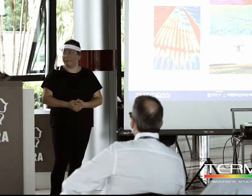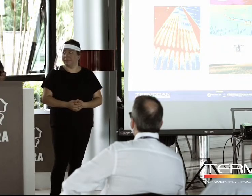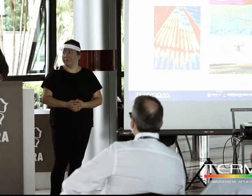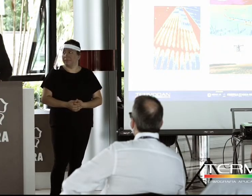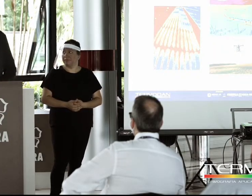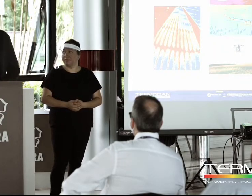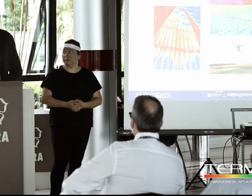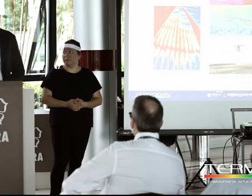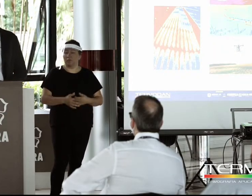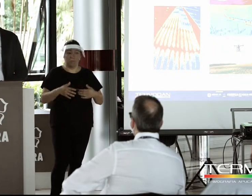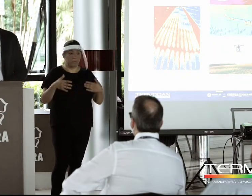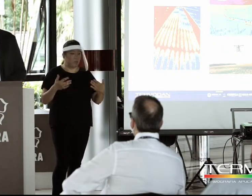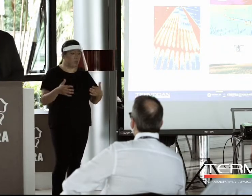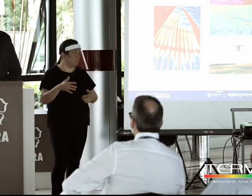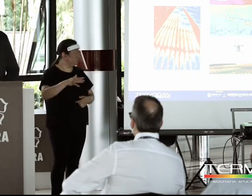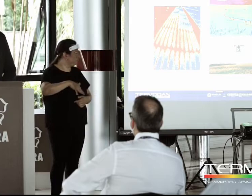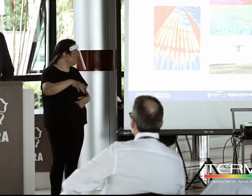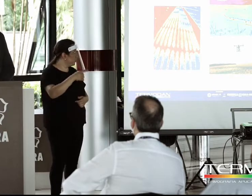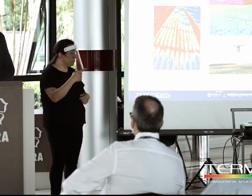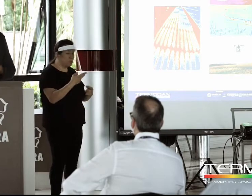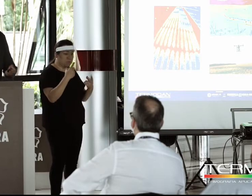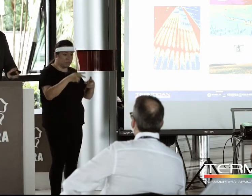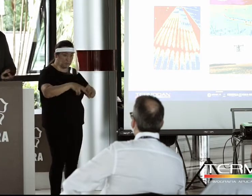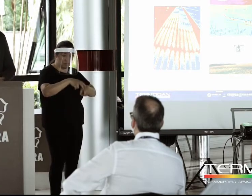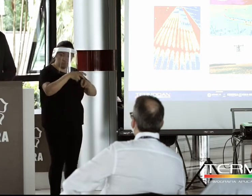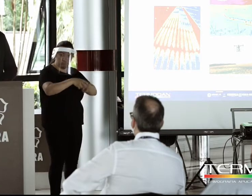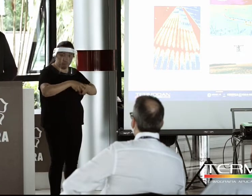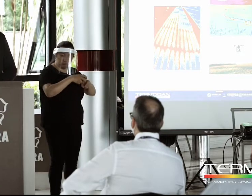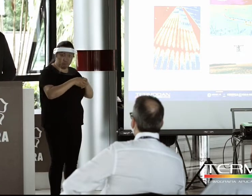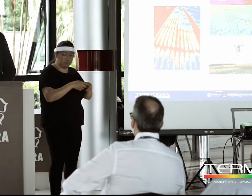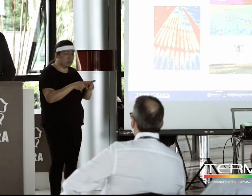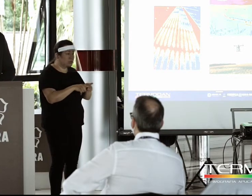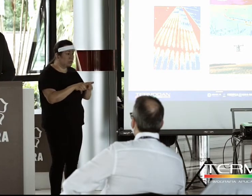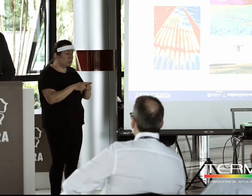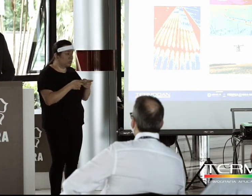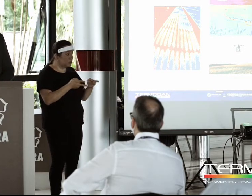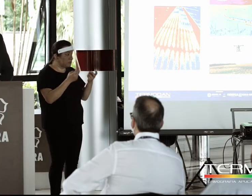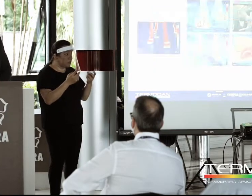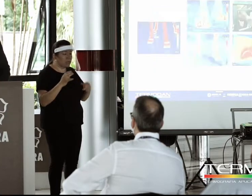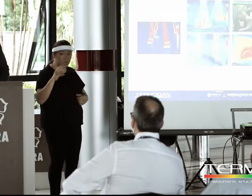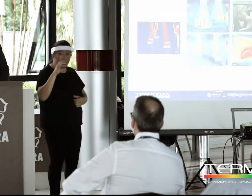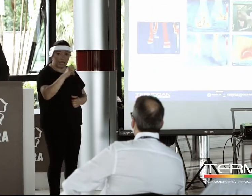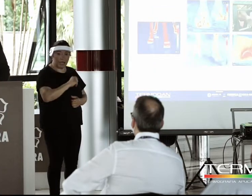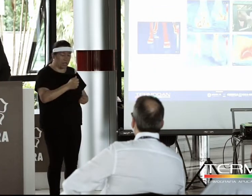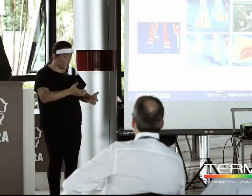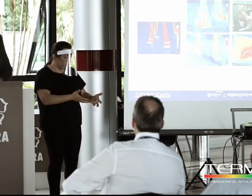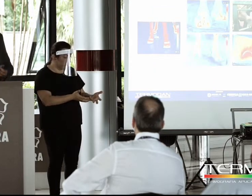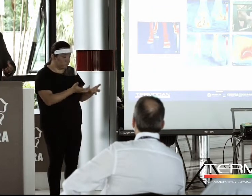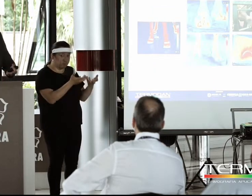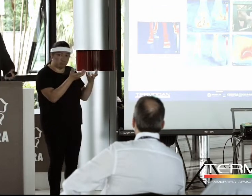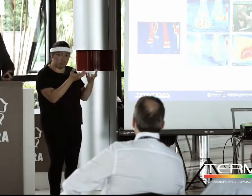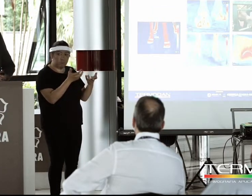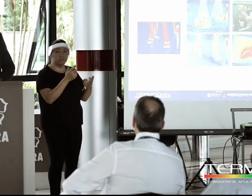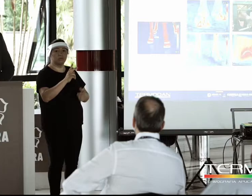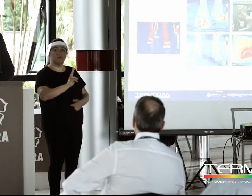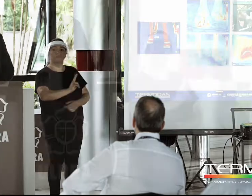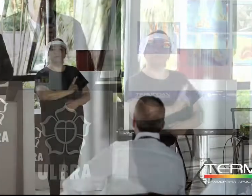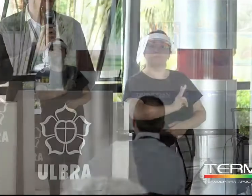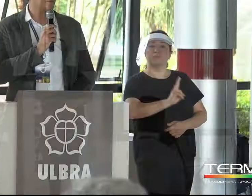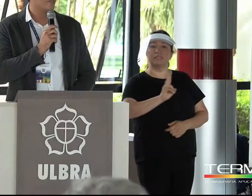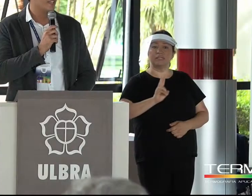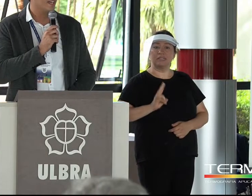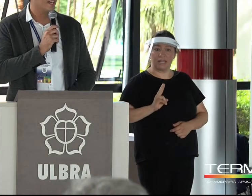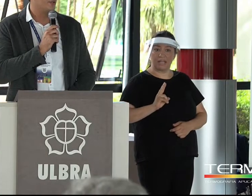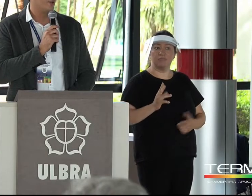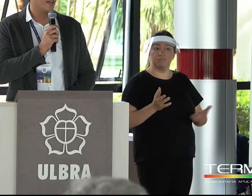Na agricultura também, né, verificando a eficiência de irrigação, então coisas bem interessantes na agricultura, na veterinária, né,